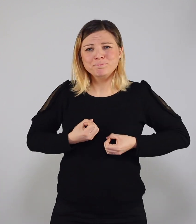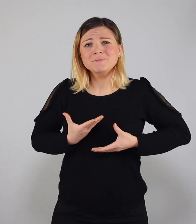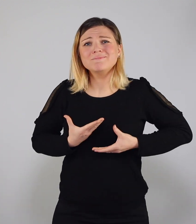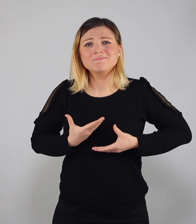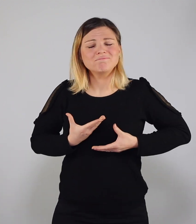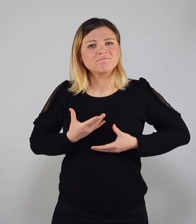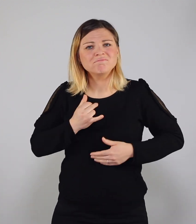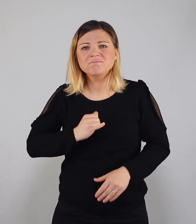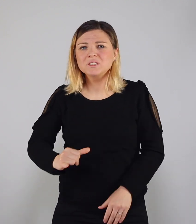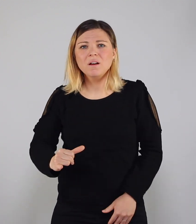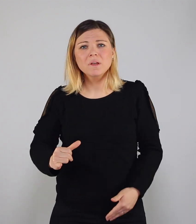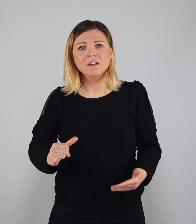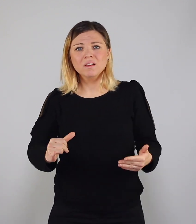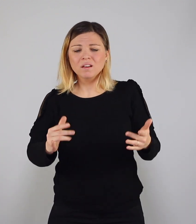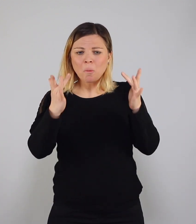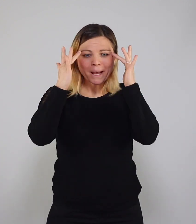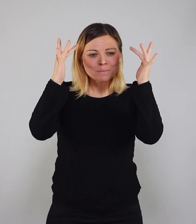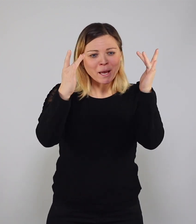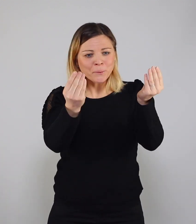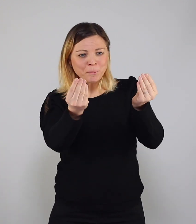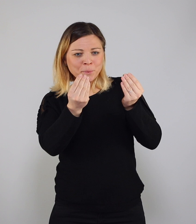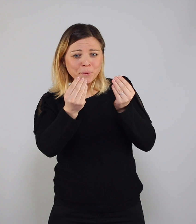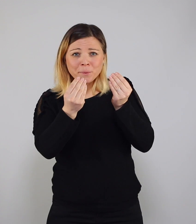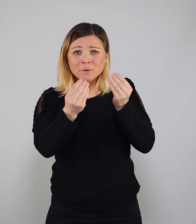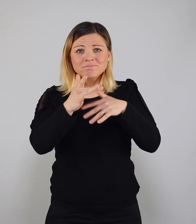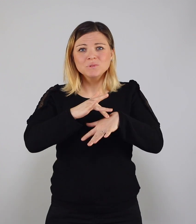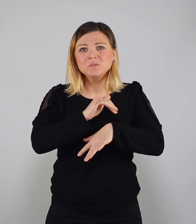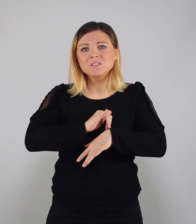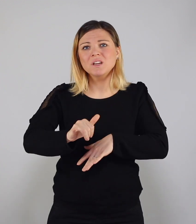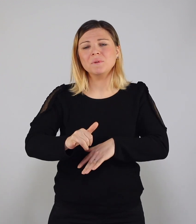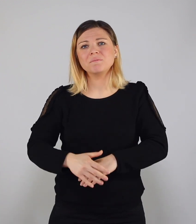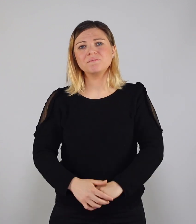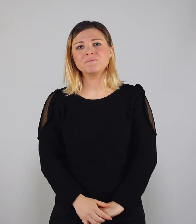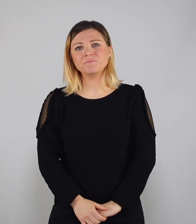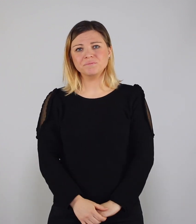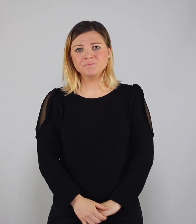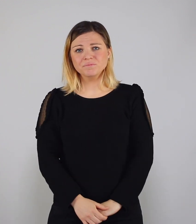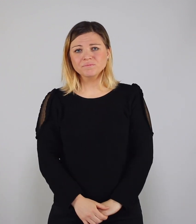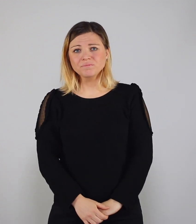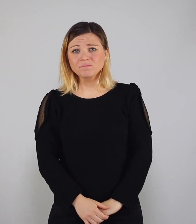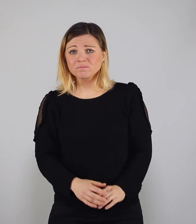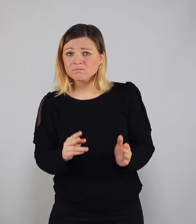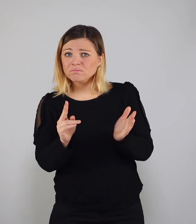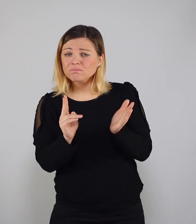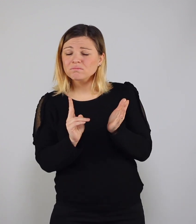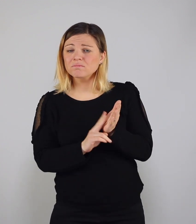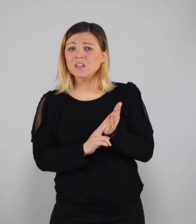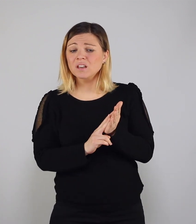vraiment. Il ne m'a jamais ouvert son cœur afin que je puise de son expérience les leçons qu'il aurait apprises.